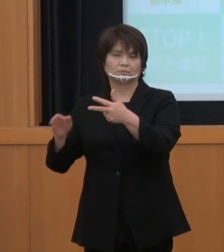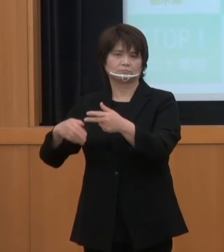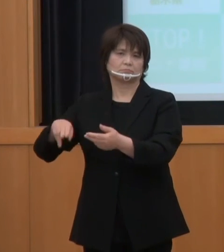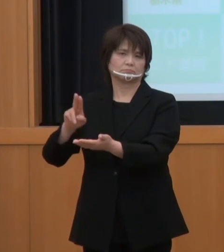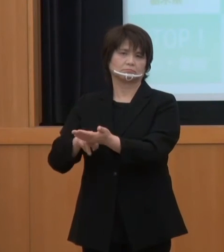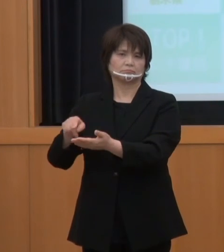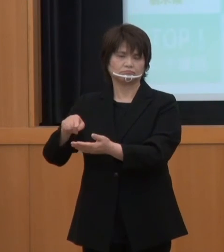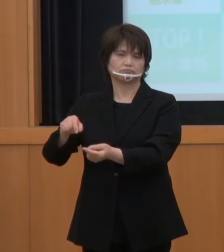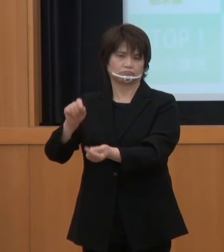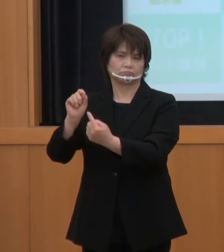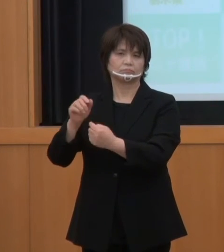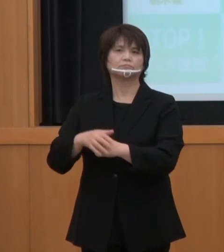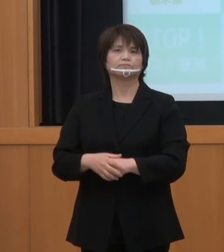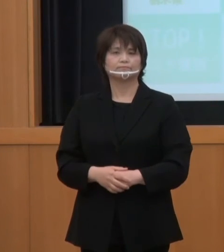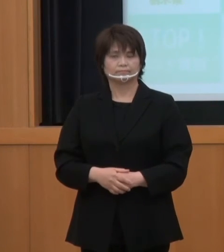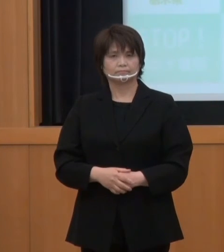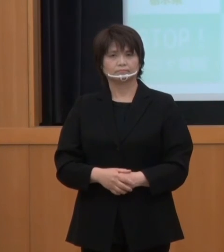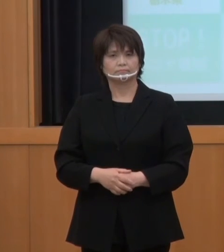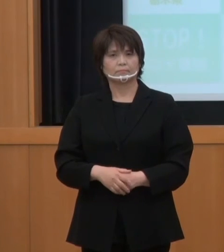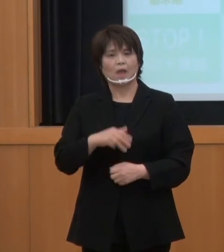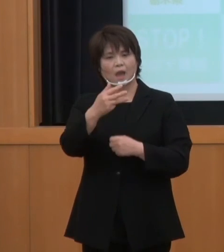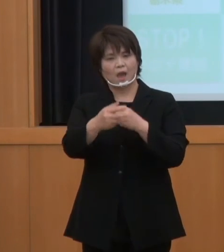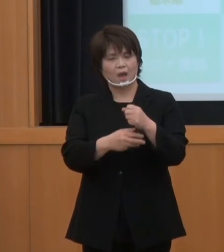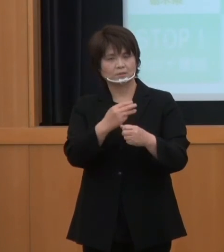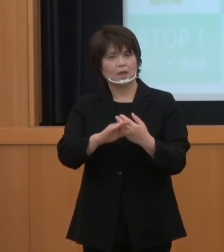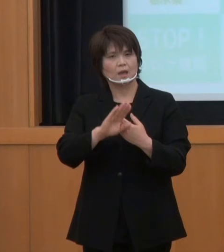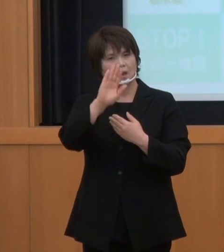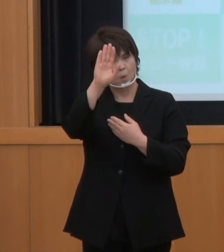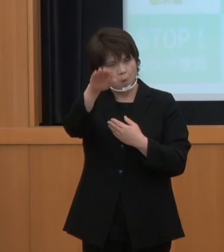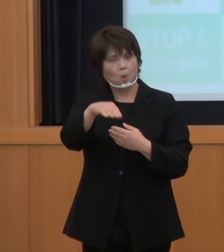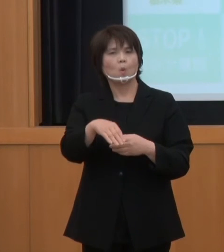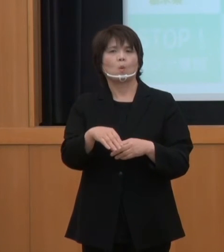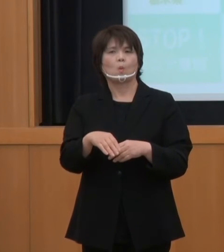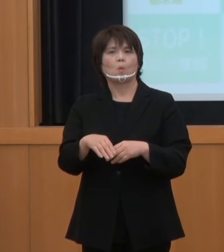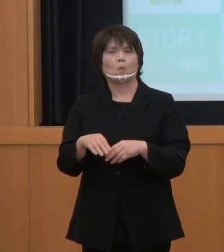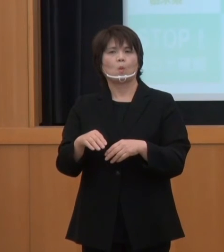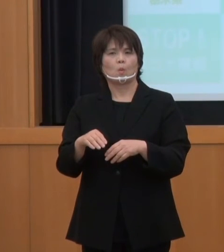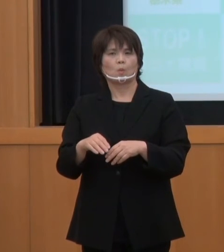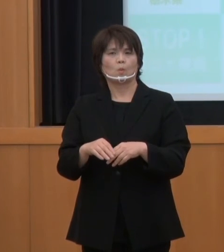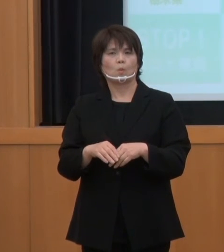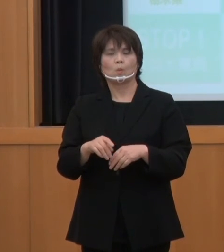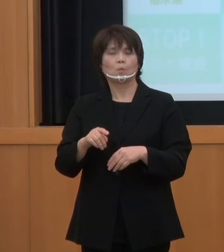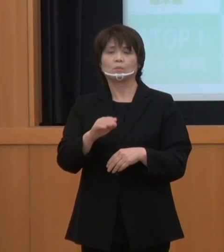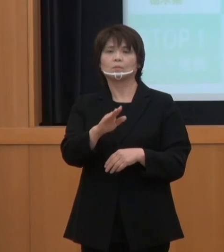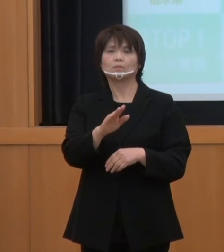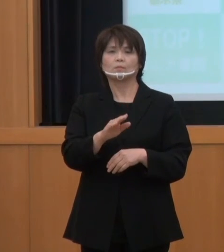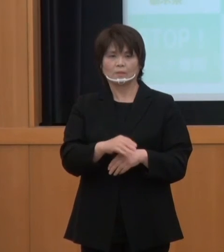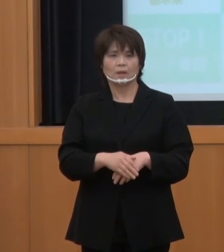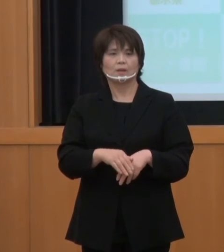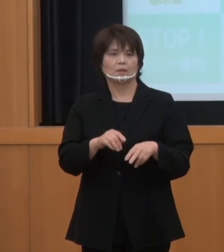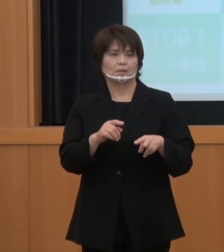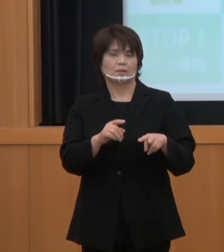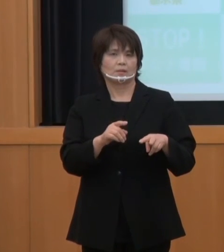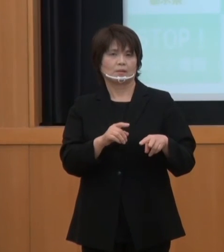それから8年の足利は実績、そして真岡は4年の実績、これを